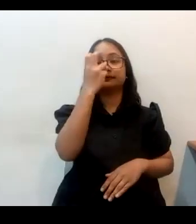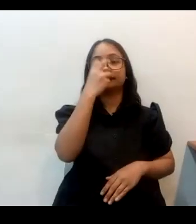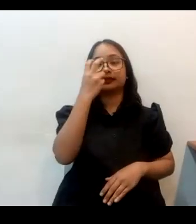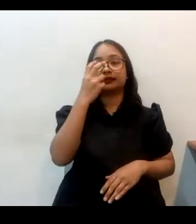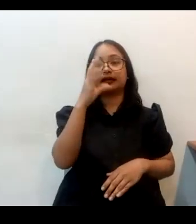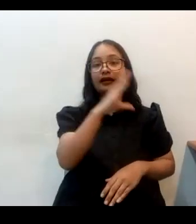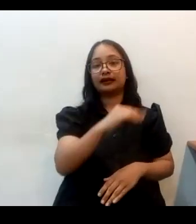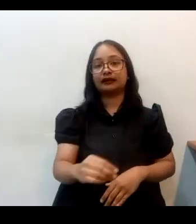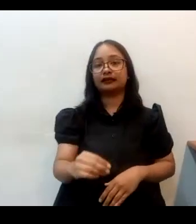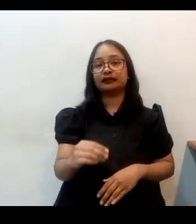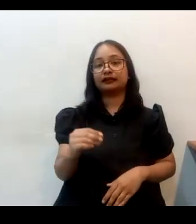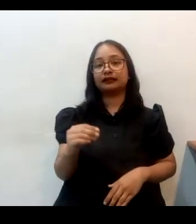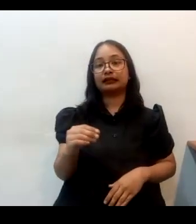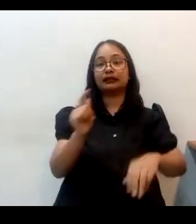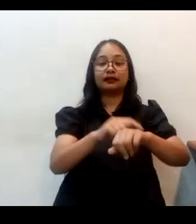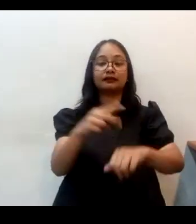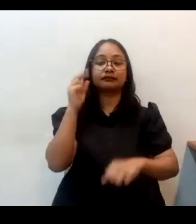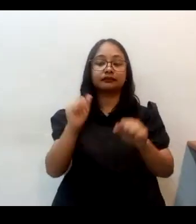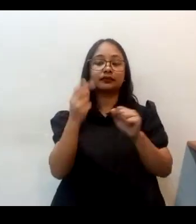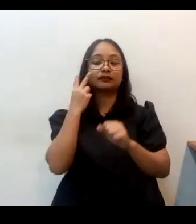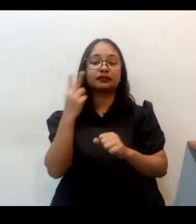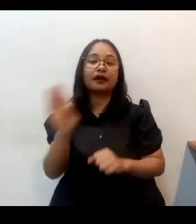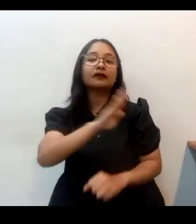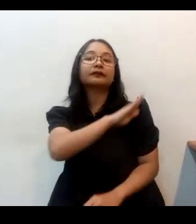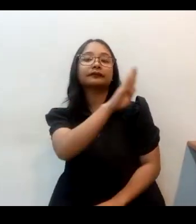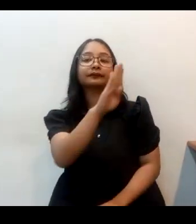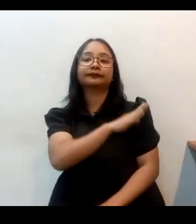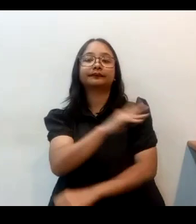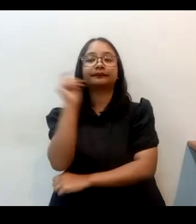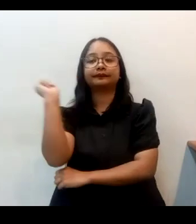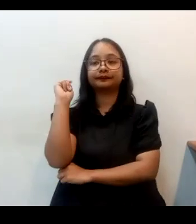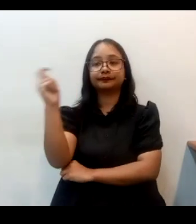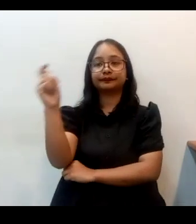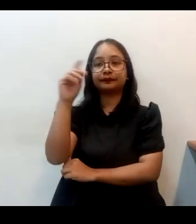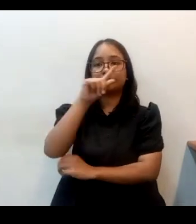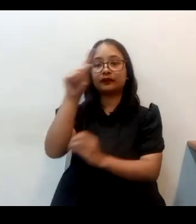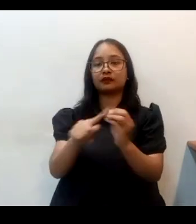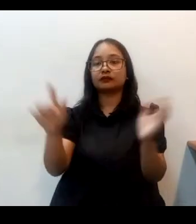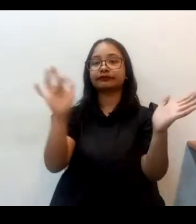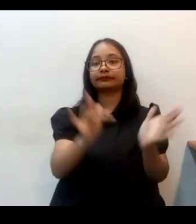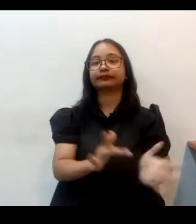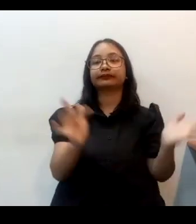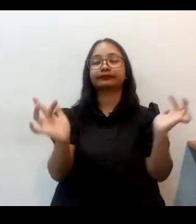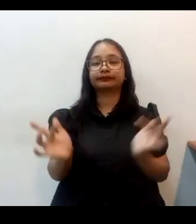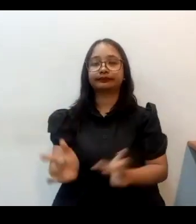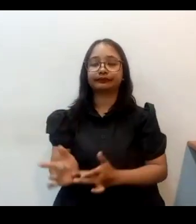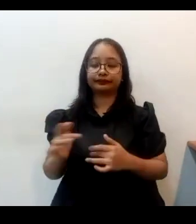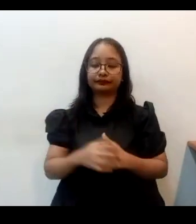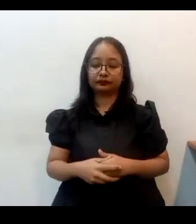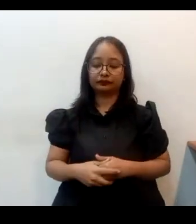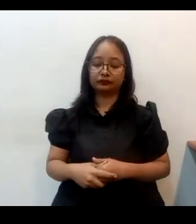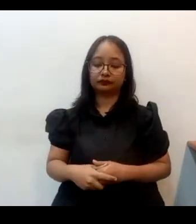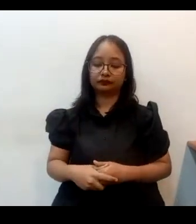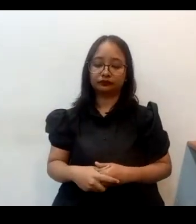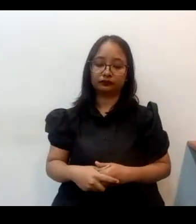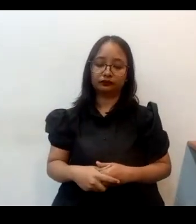was persecuted. Kaya nga po, nang yung ipinanganak na bulag ay nabuksan yung kanyang mata, nang pagkatapos po niyang patotohanan kung ano yung ginawa ni